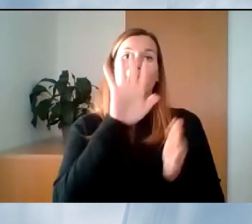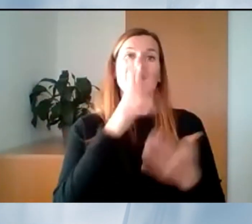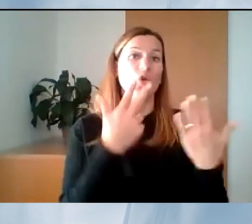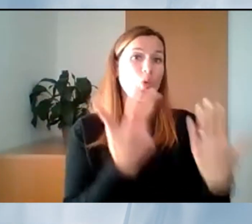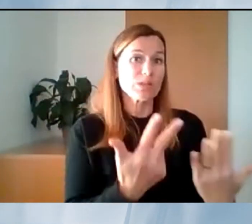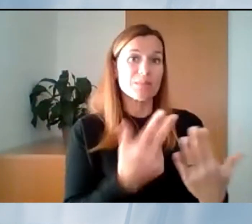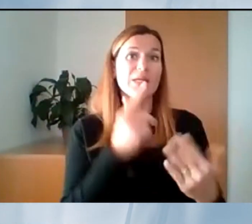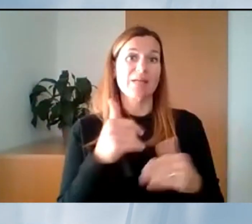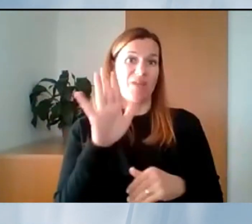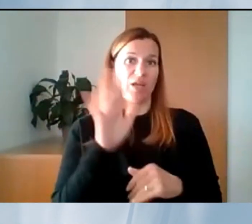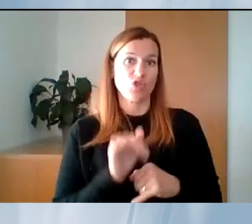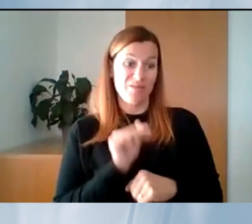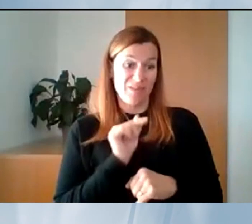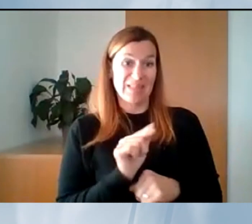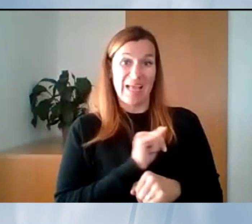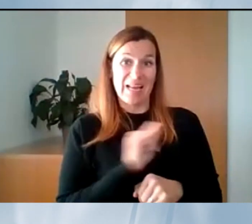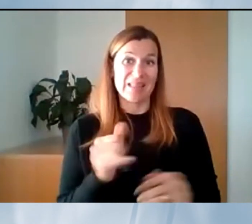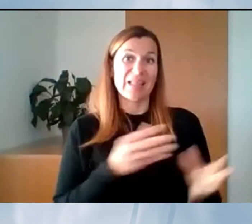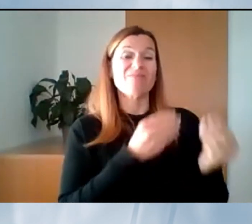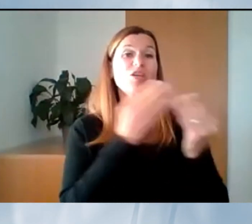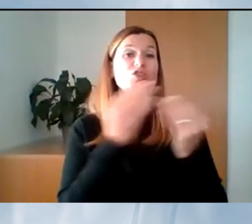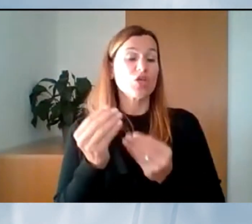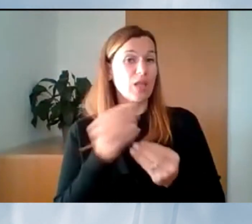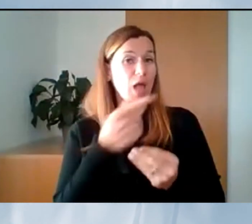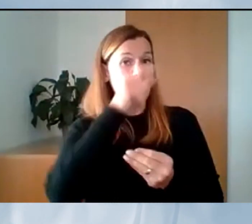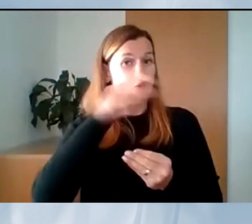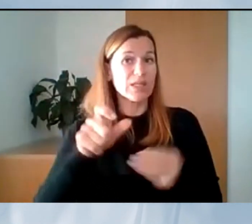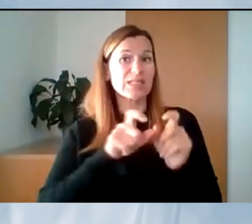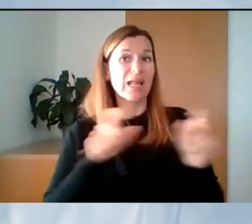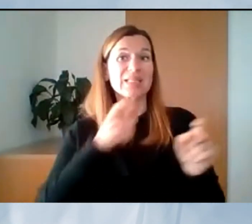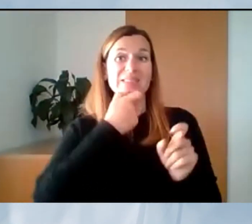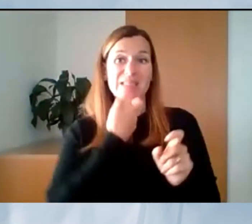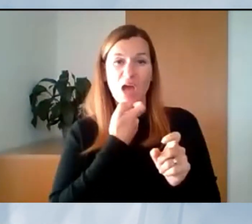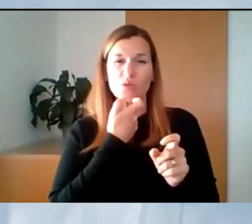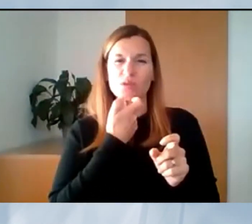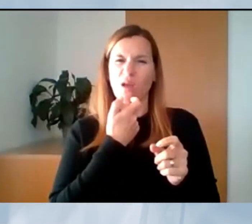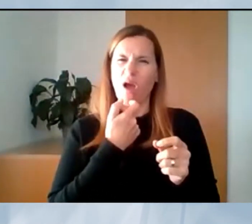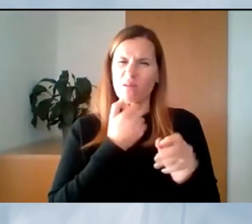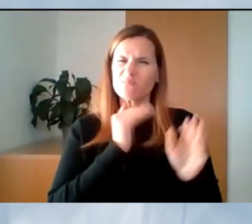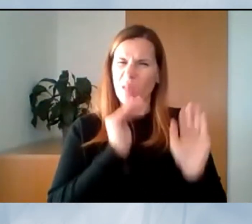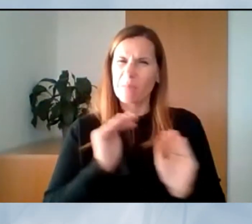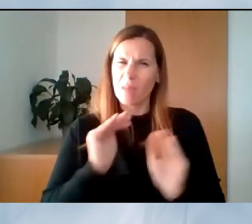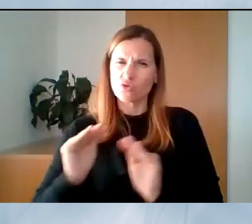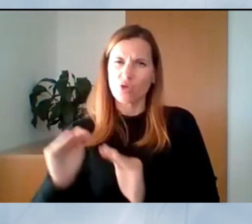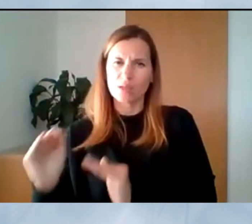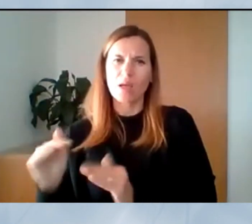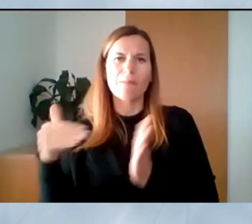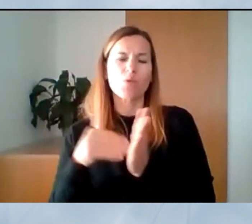več. V teh letih pa večina ljudi zaradi starostnega pešanja